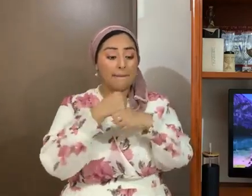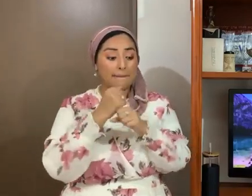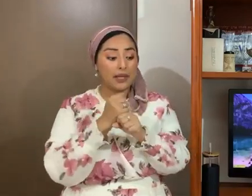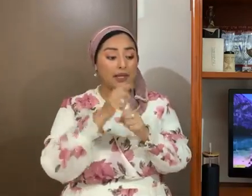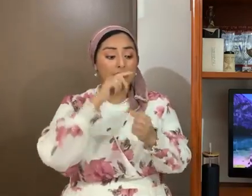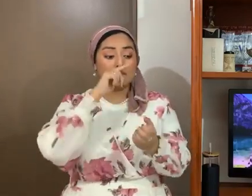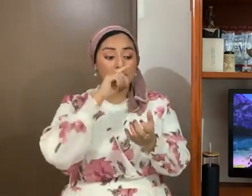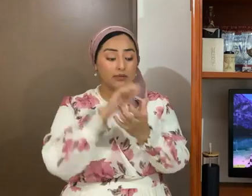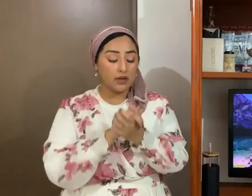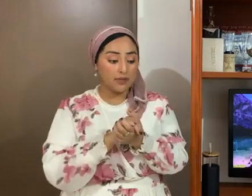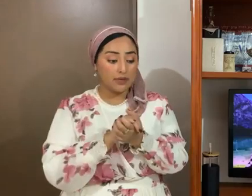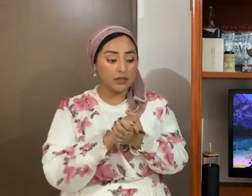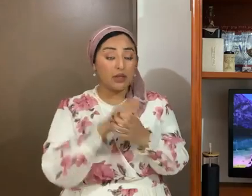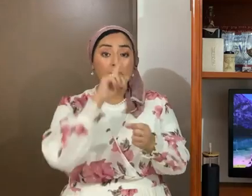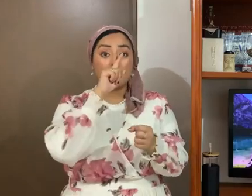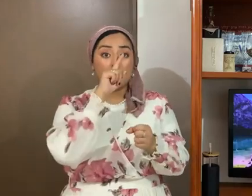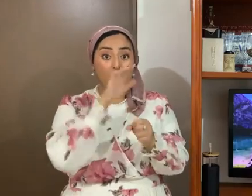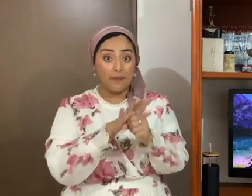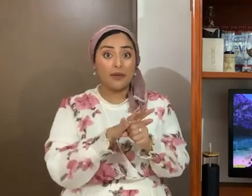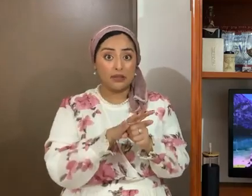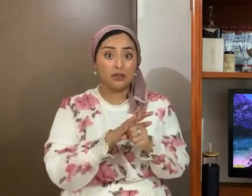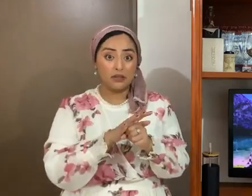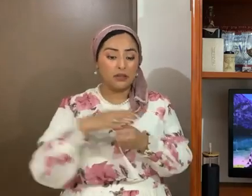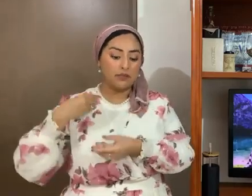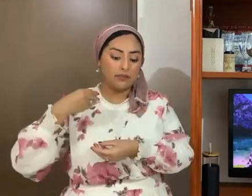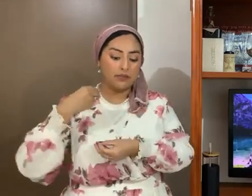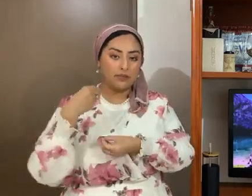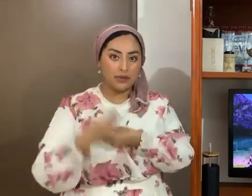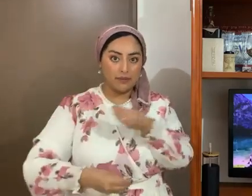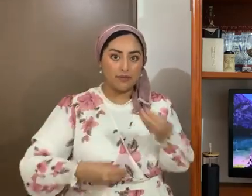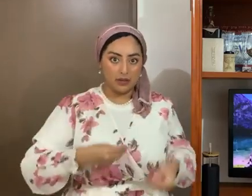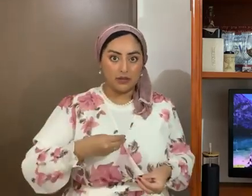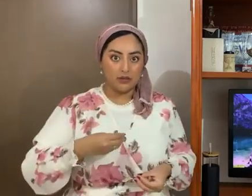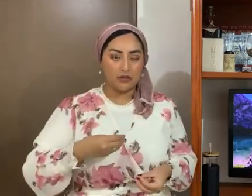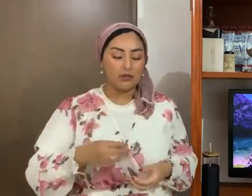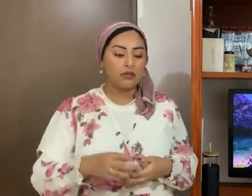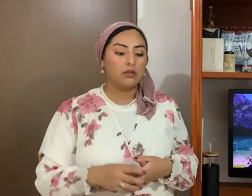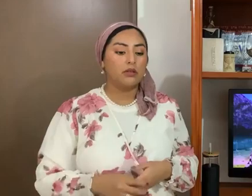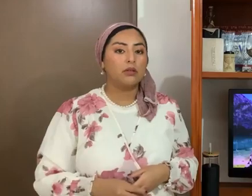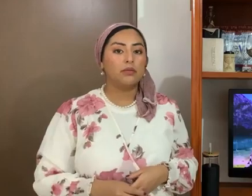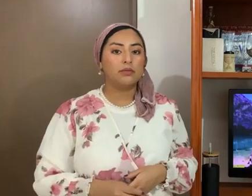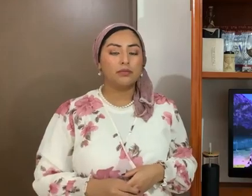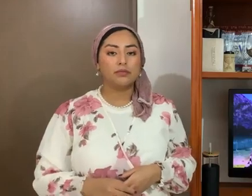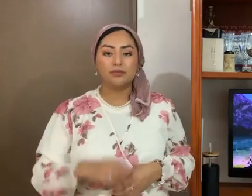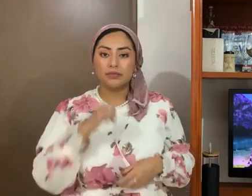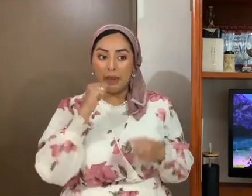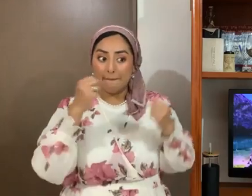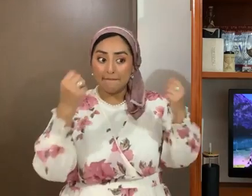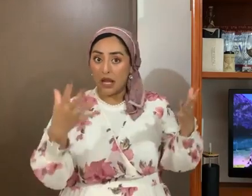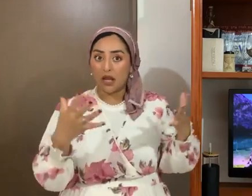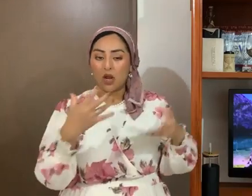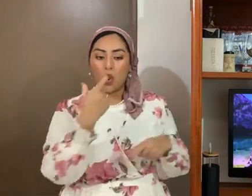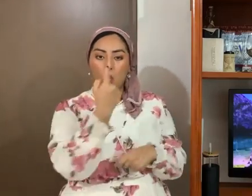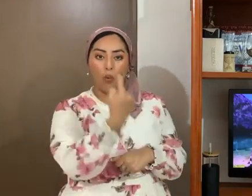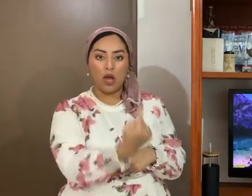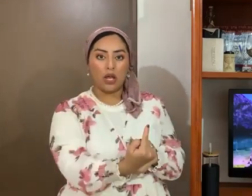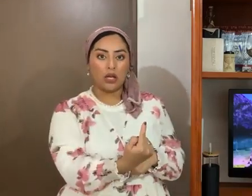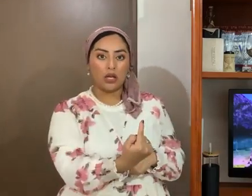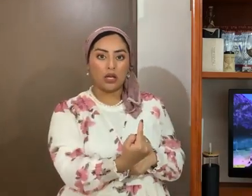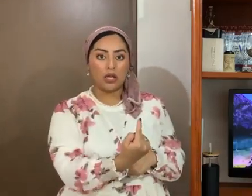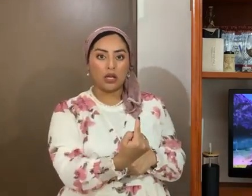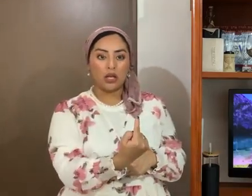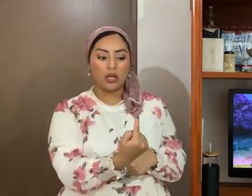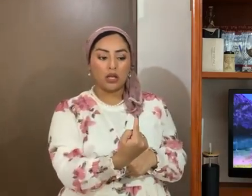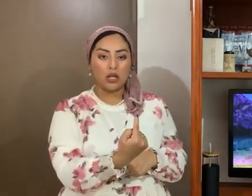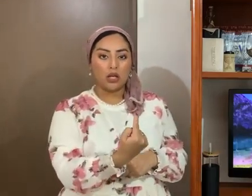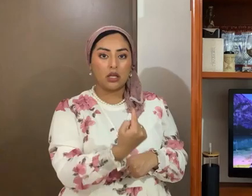las promesas y a su simiente, no dice y a las simientes, como si hablase de muchos, sino de uno, y